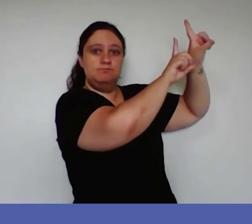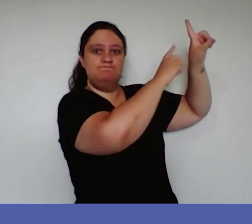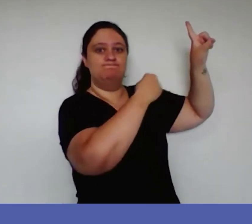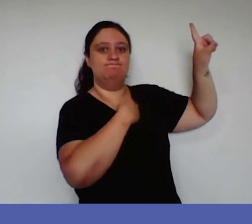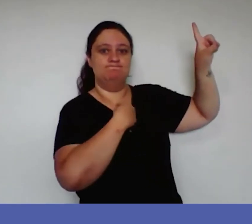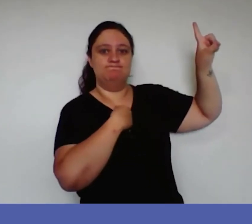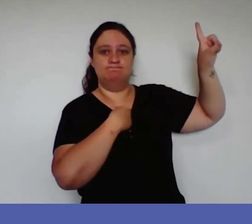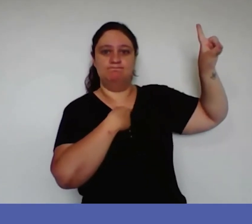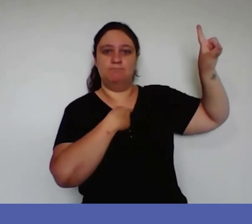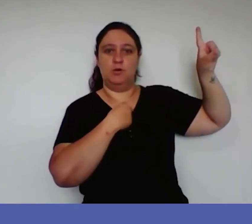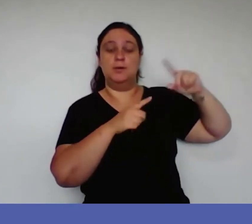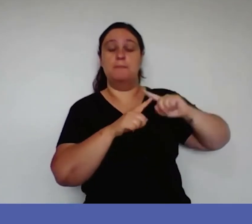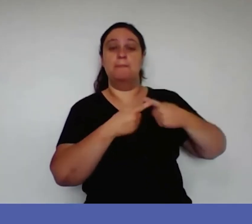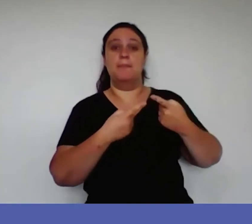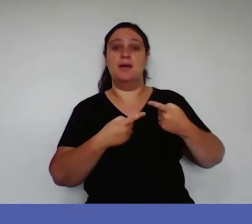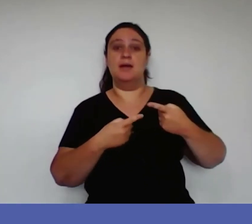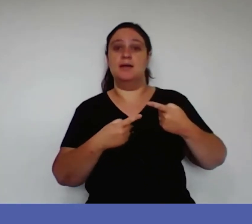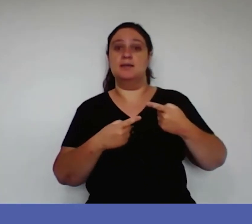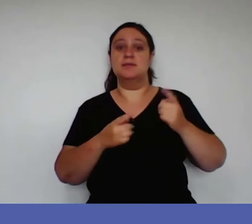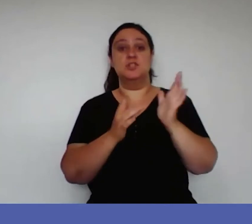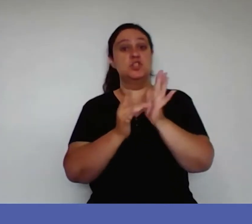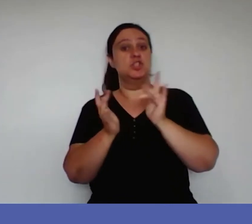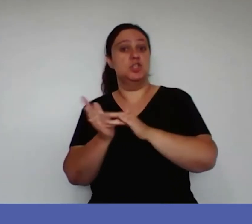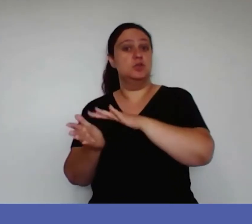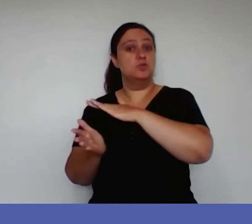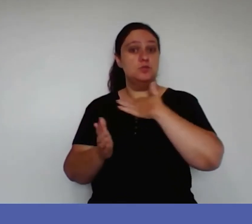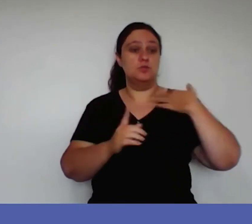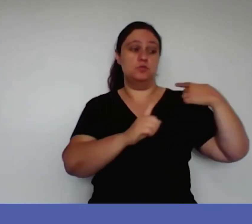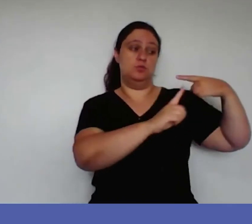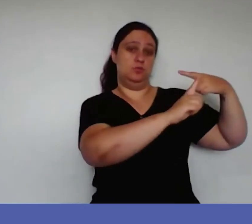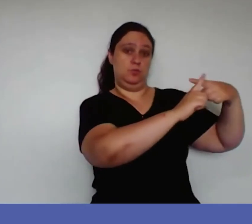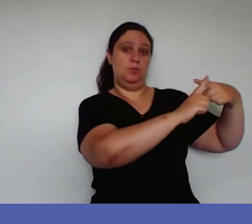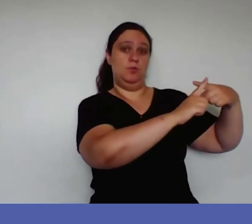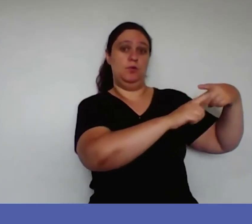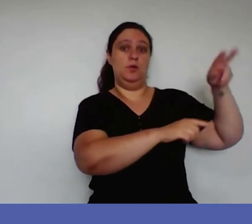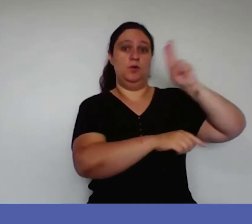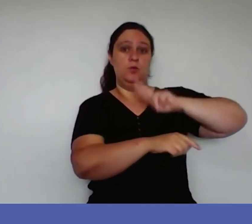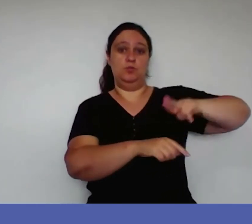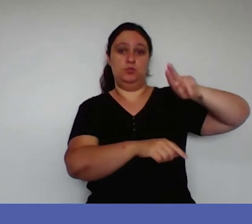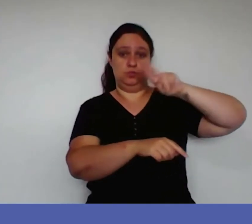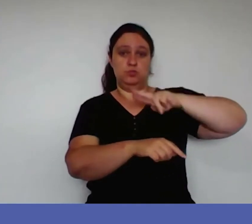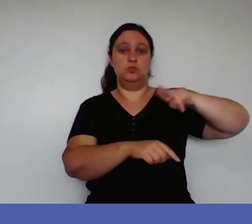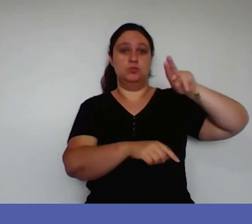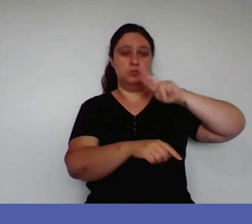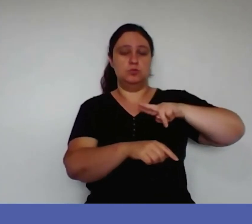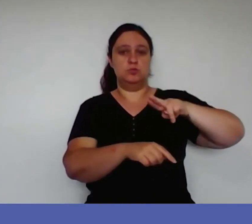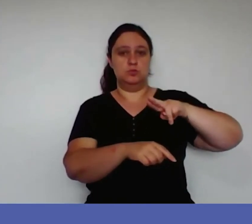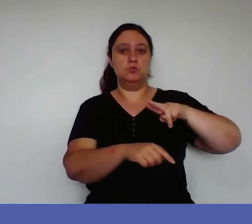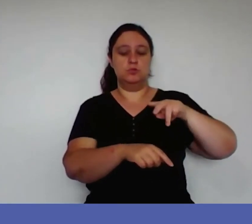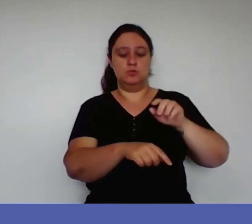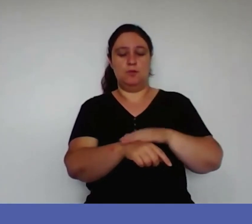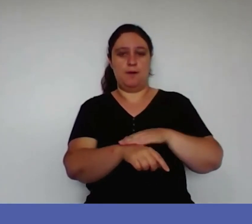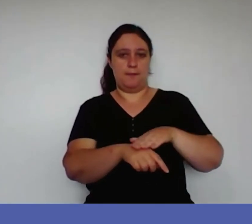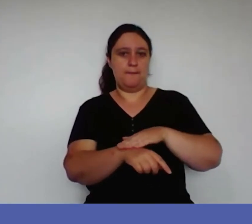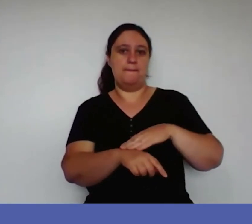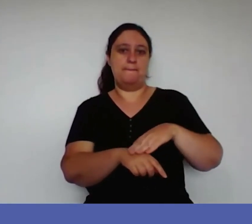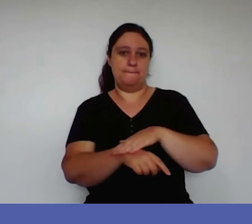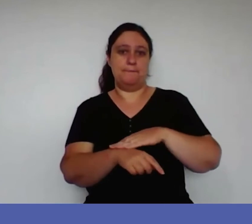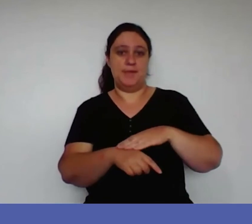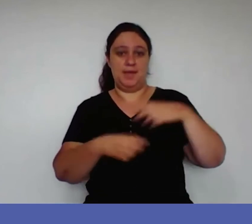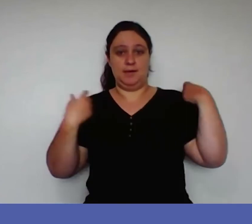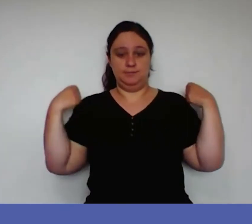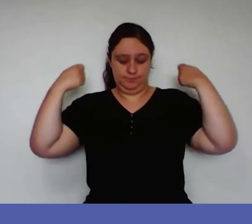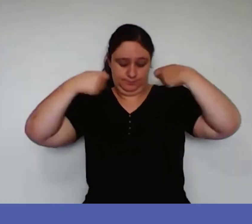imolou Cristo e usou da sua pele imolada, animal imolado, e nos vestiu